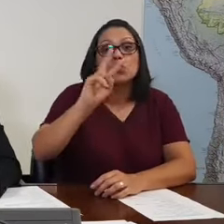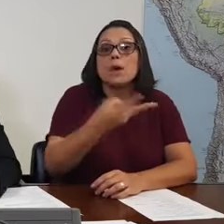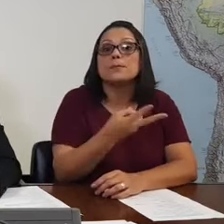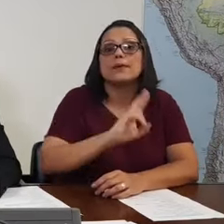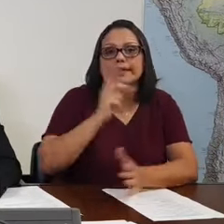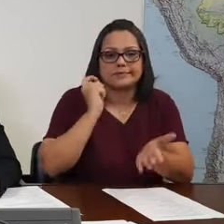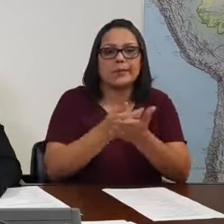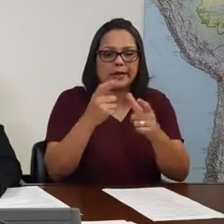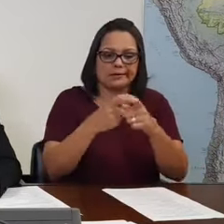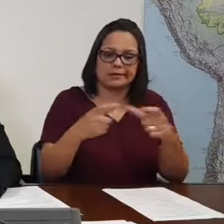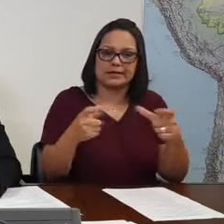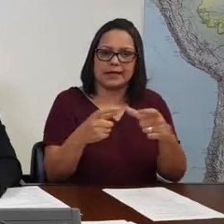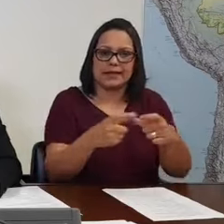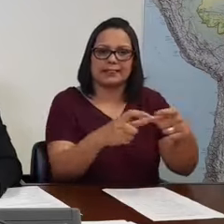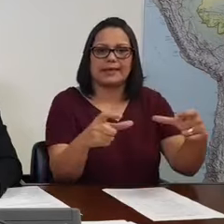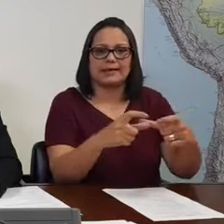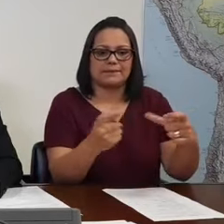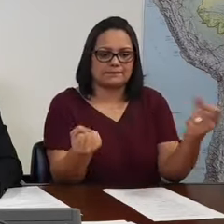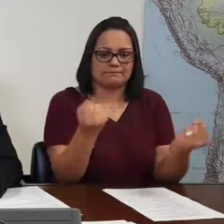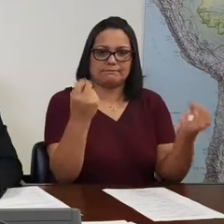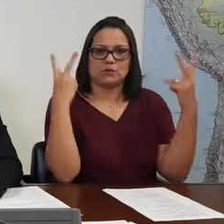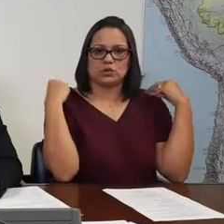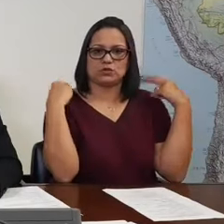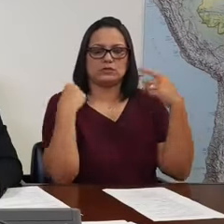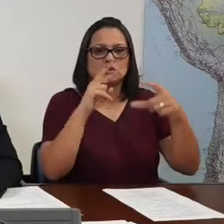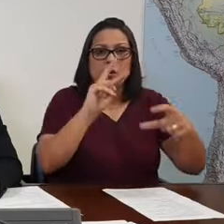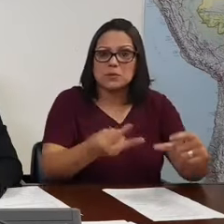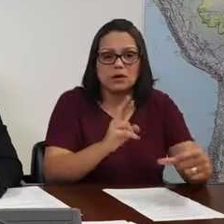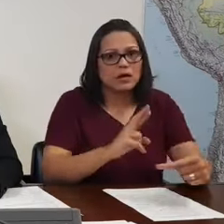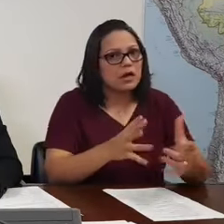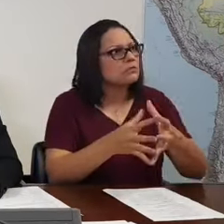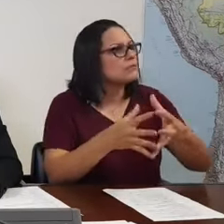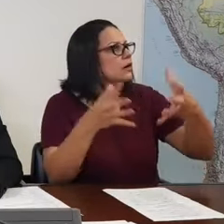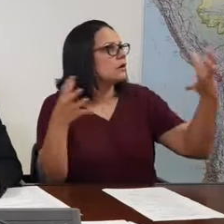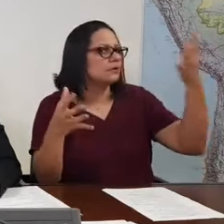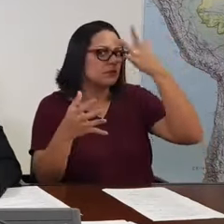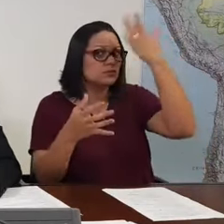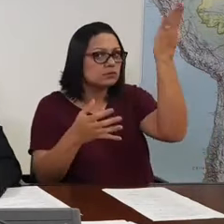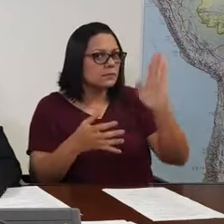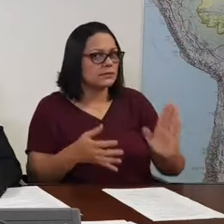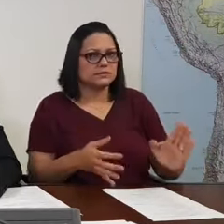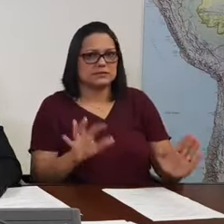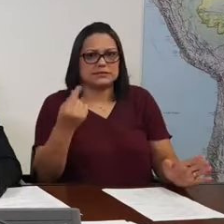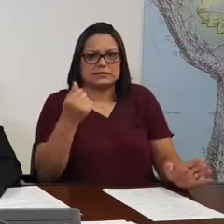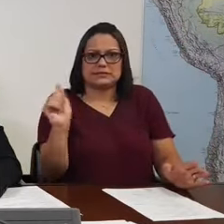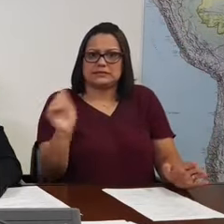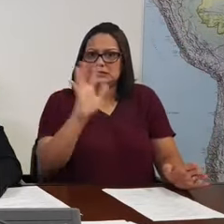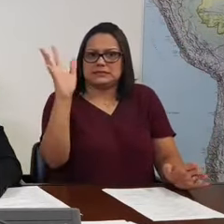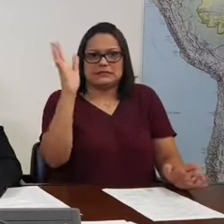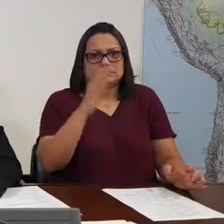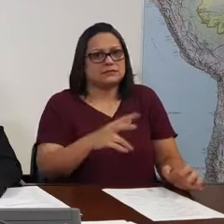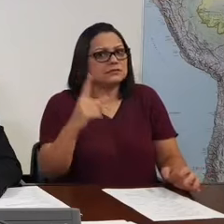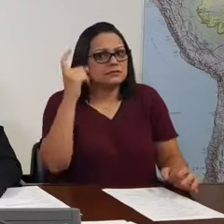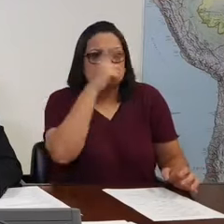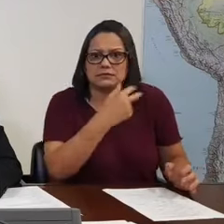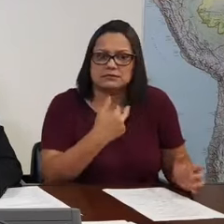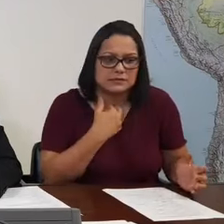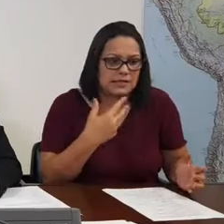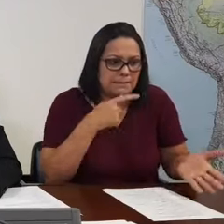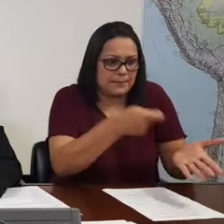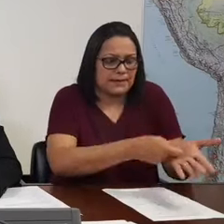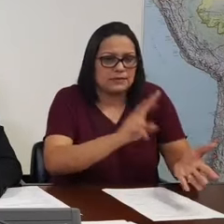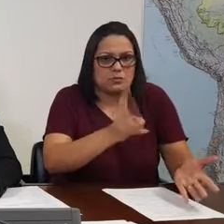R$ 2.000. R$ 2.000 é muito dinheiro para a maior parte da população brasileira. E, às vezes, o carro é o primeiro meio de trabalho.